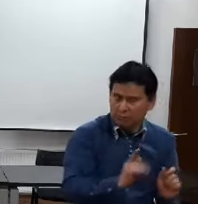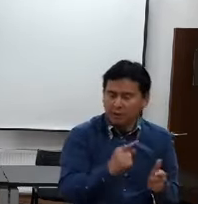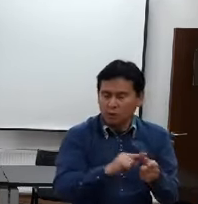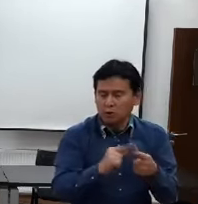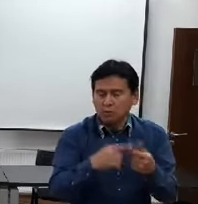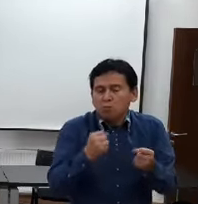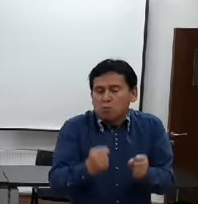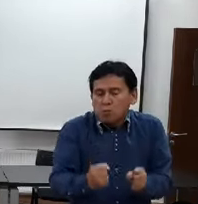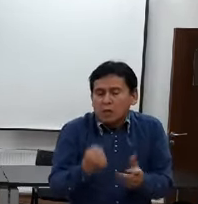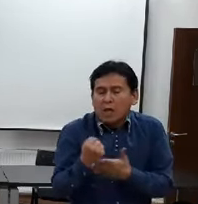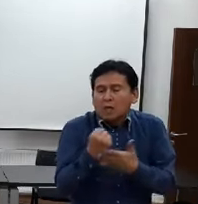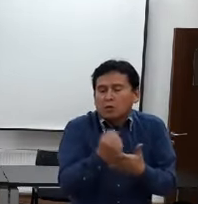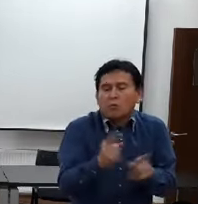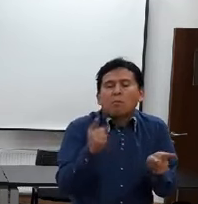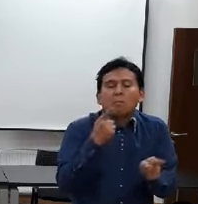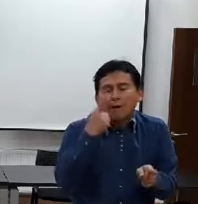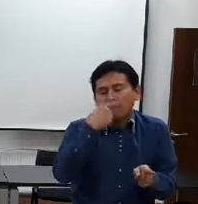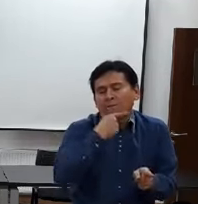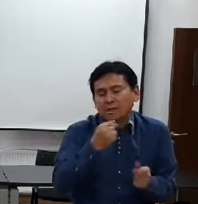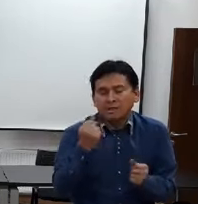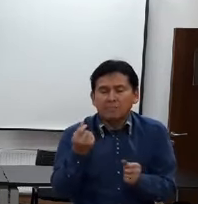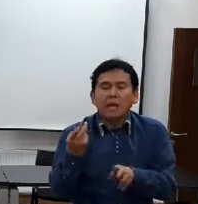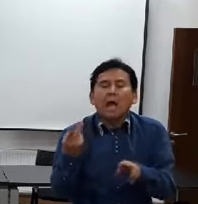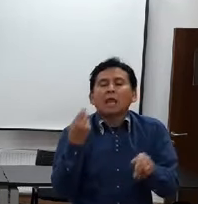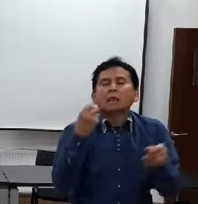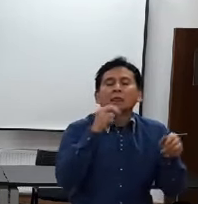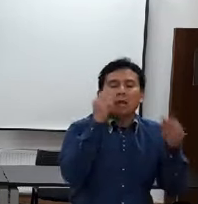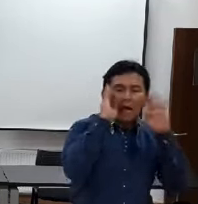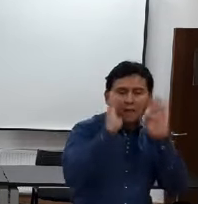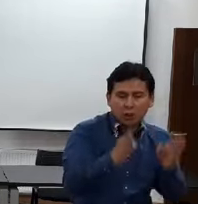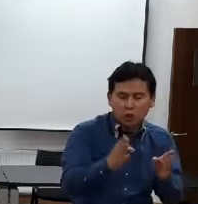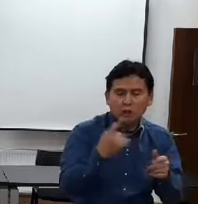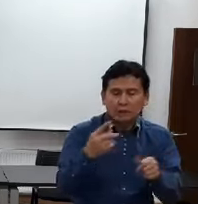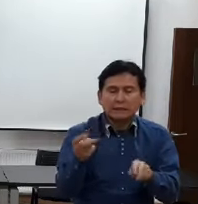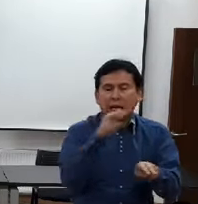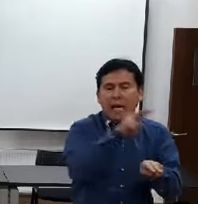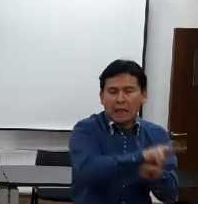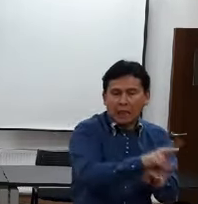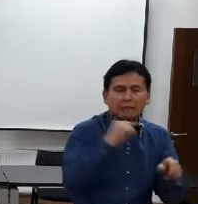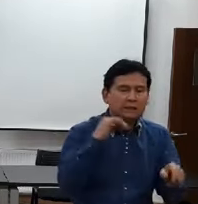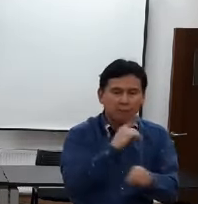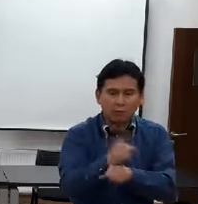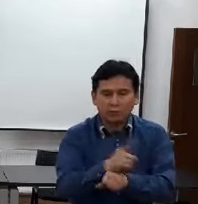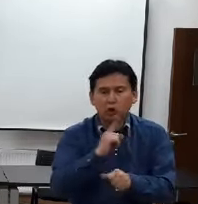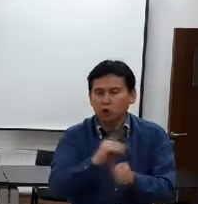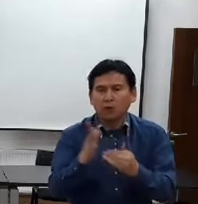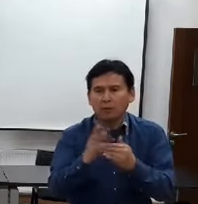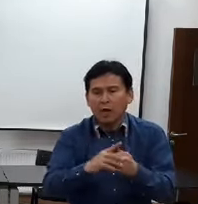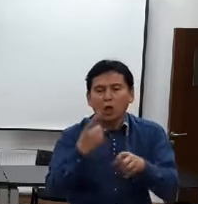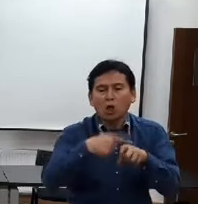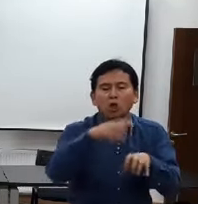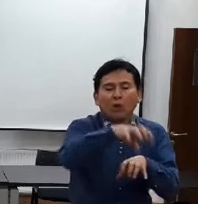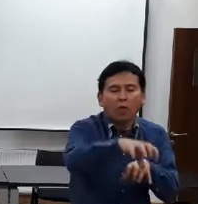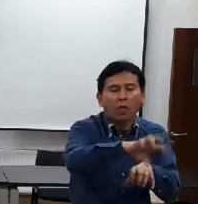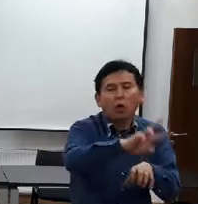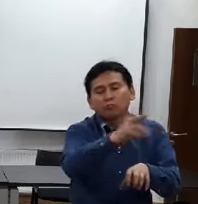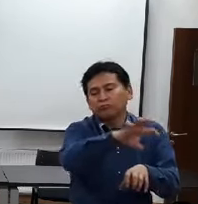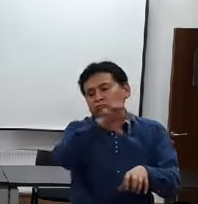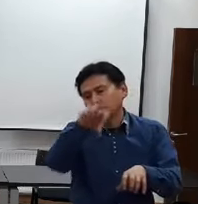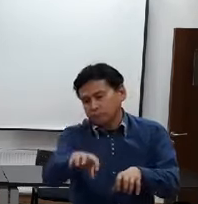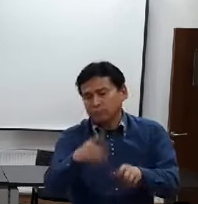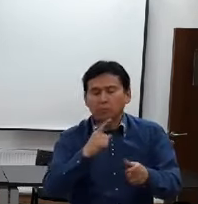sanitarias se complejizaran y requirieran mayor atención y ser trasladados de inmediato y no tener que proceder a un traslado de alto